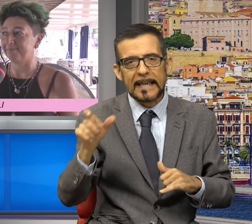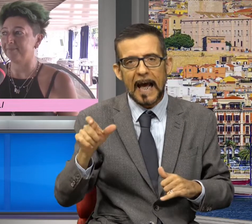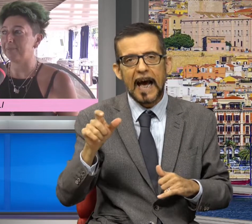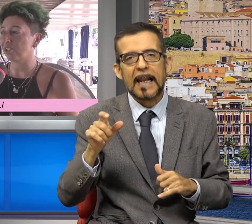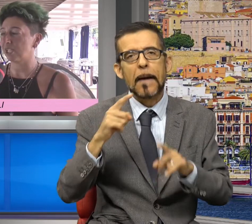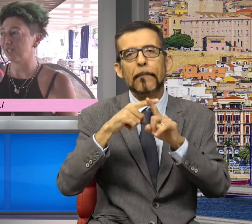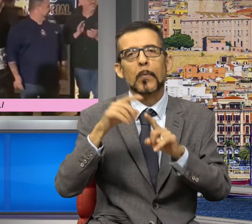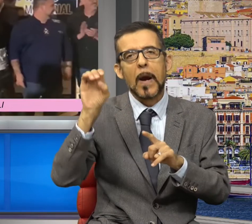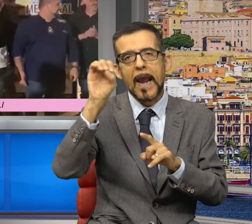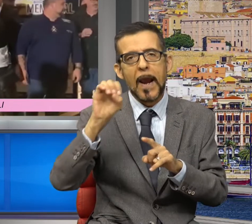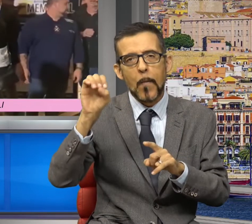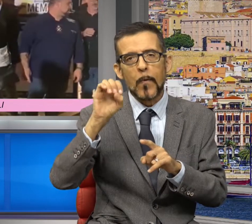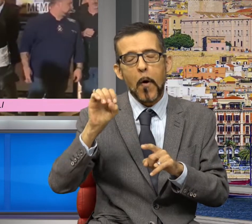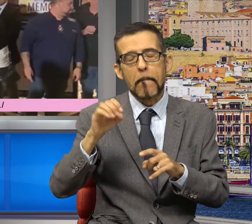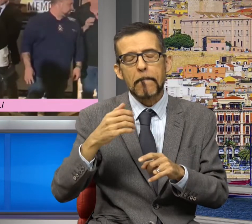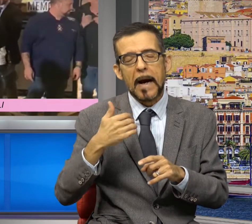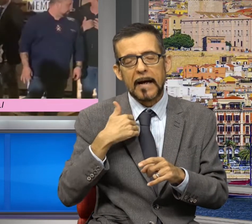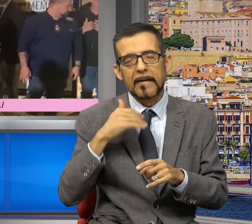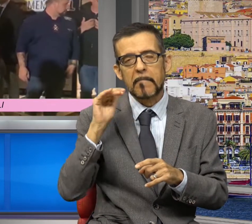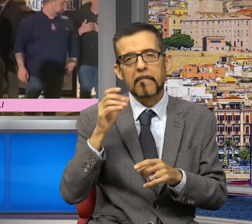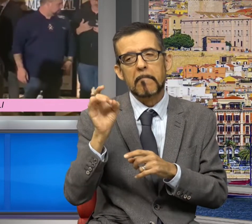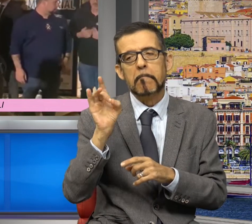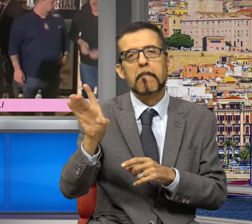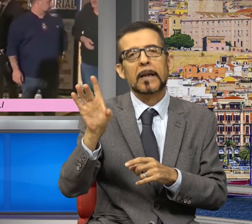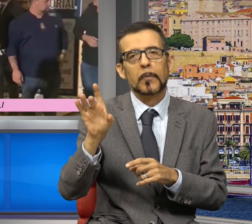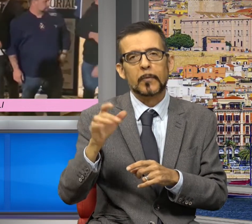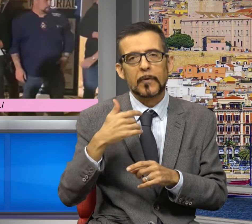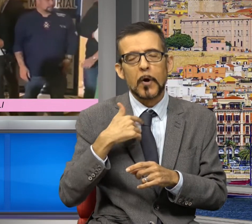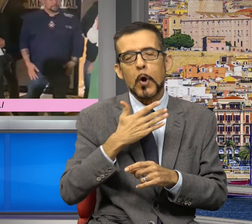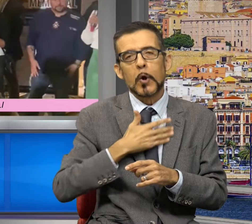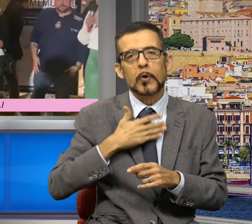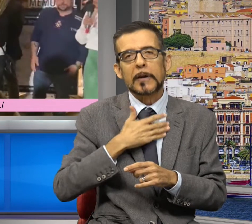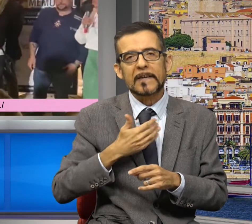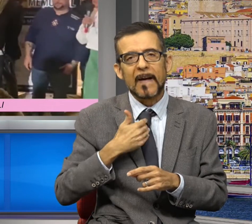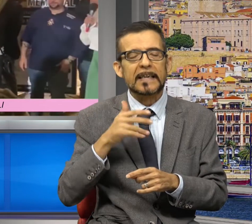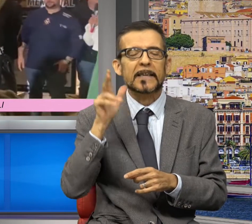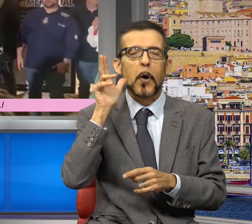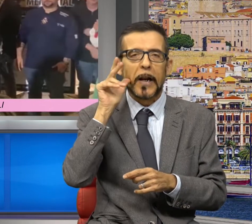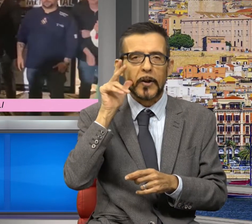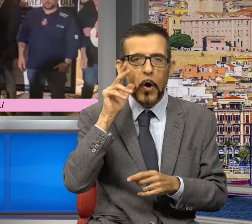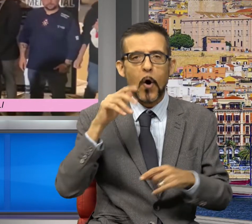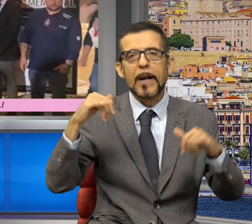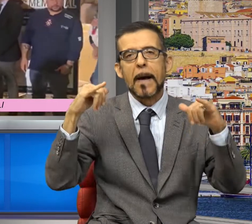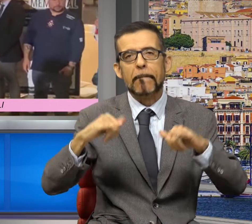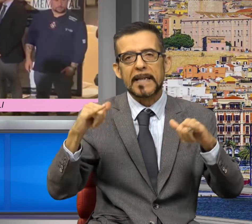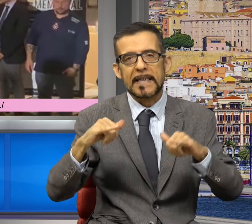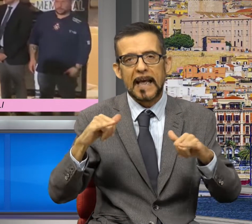La mia soddisfazione più grande, sia come pizzaiola e sia come donna che rappresenta Cagliari e la Sardegna, è far